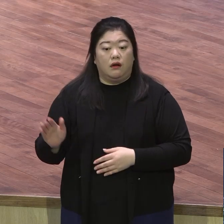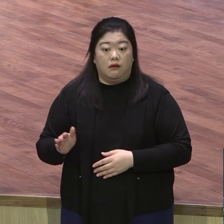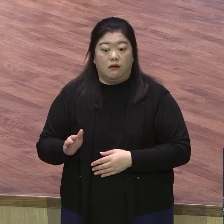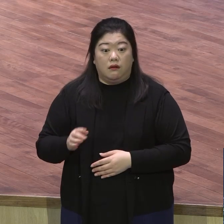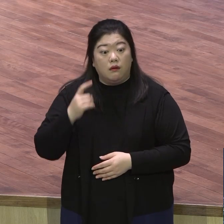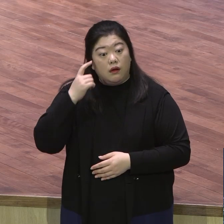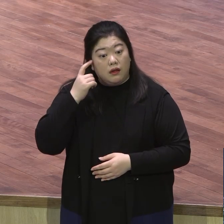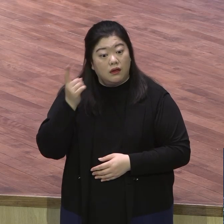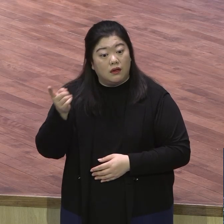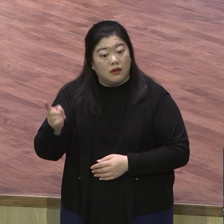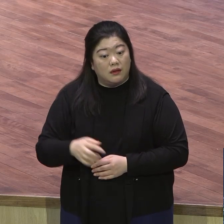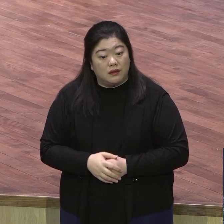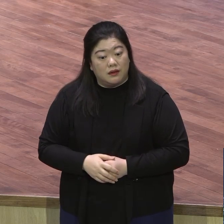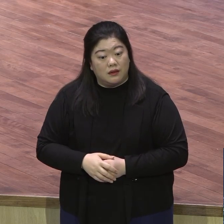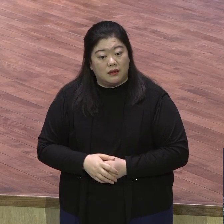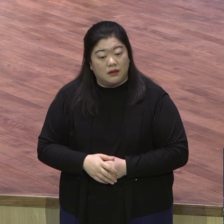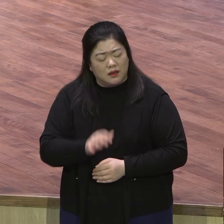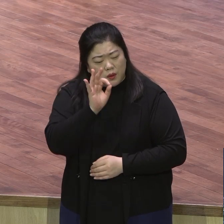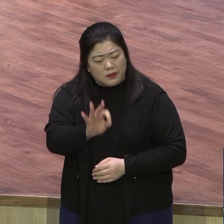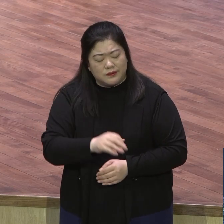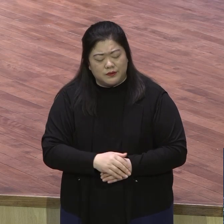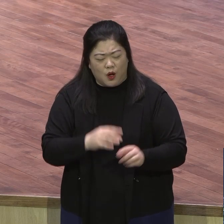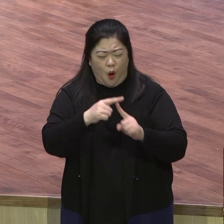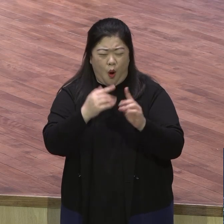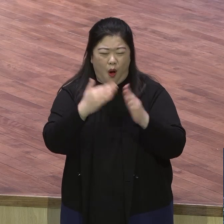이렇게 교회가 힘이 없습니다.